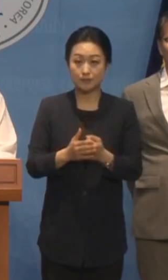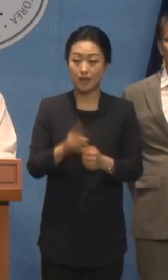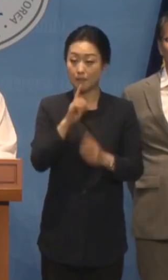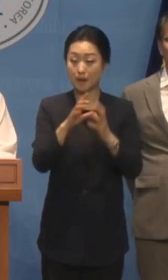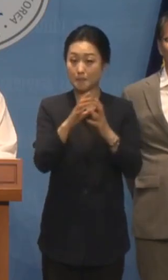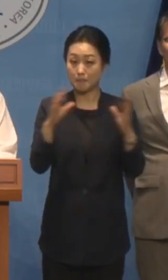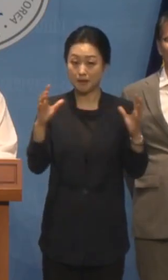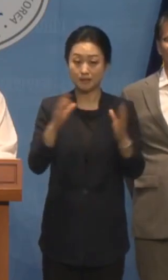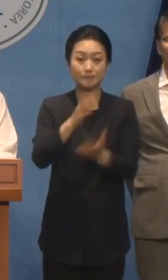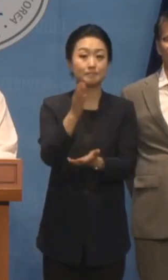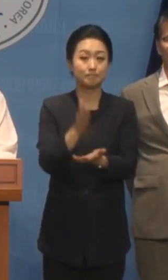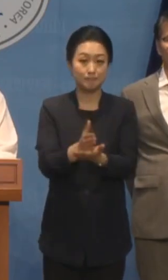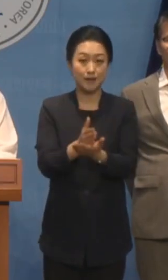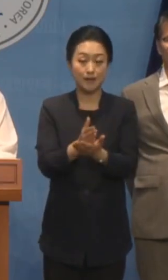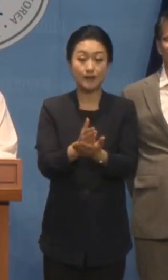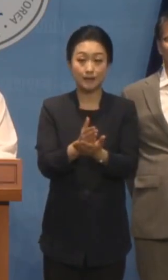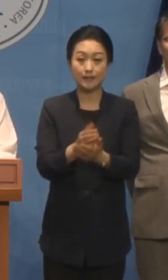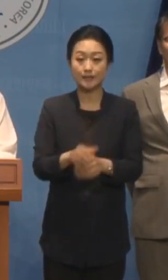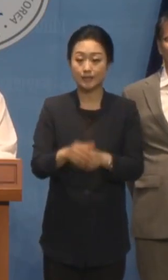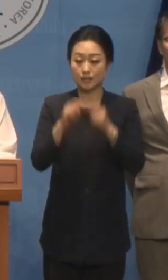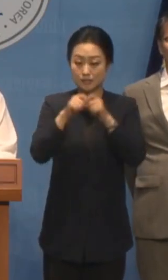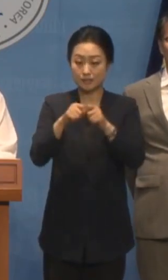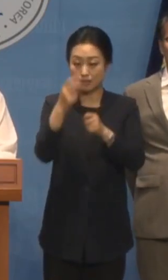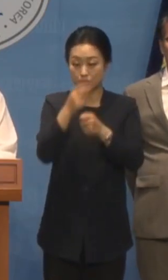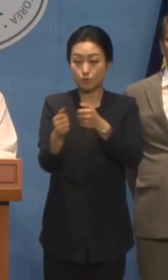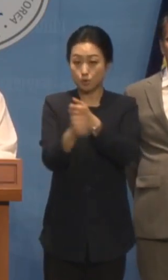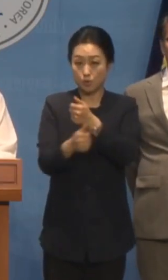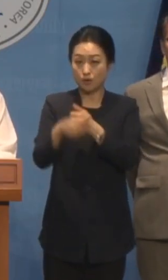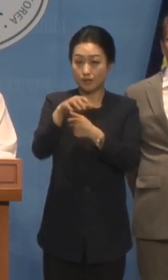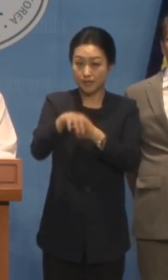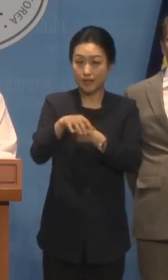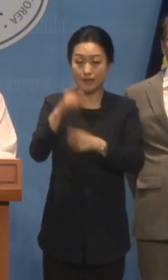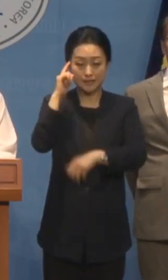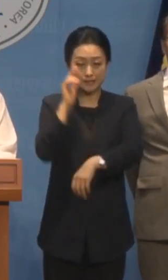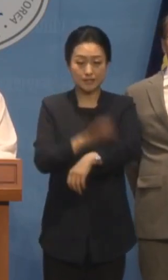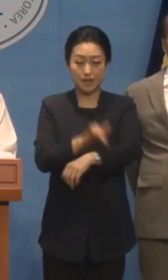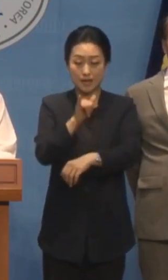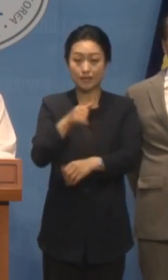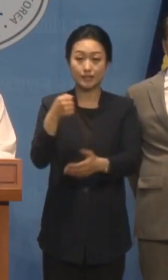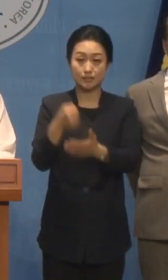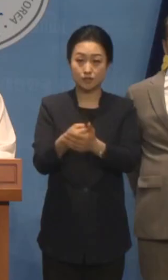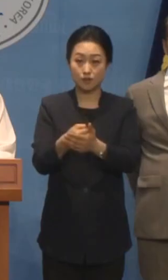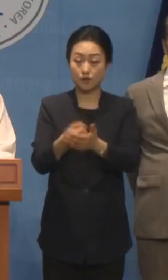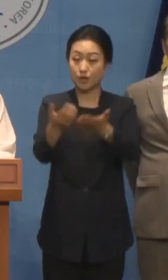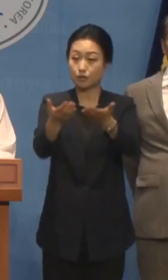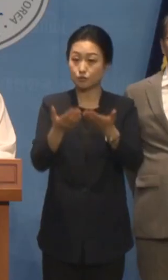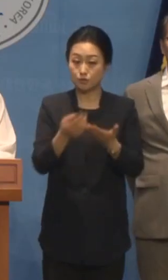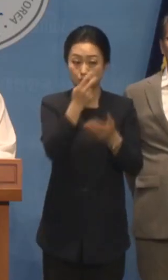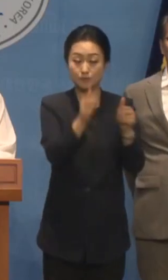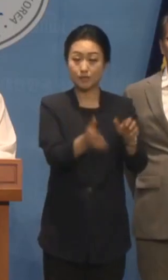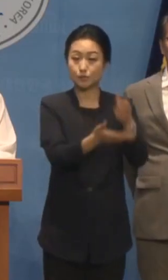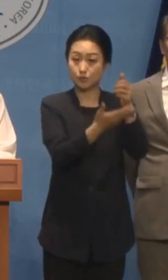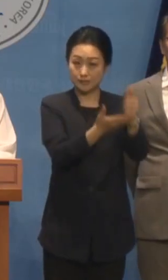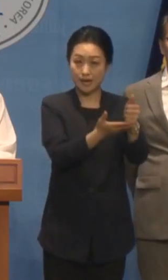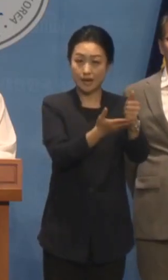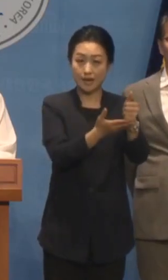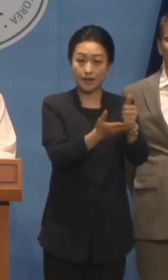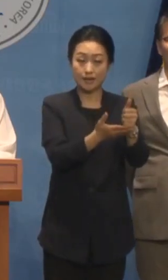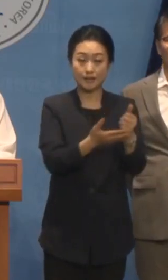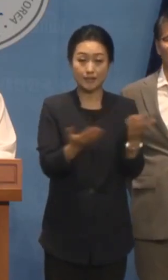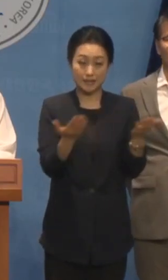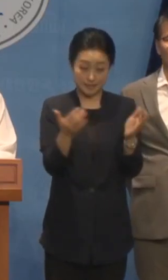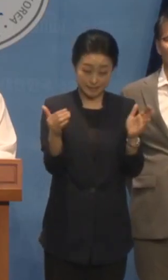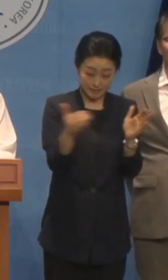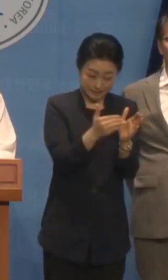논란이 남지 않도록 새로 구성된 수심위가 현명한 결정을 내리기를 바라며 이원석 검찰총장은 임기를